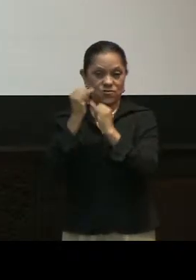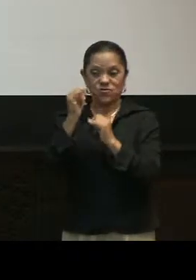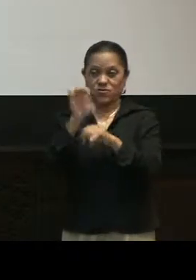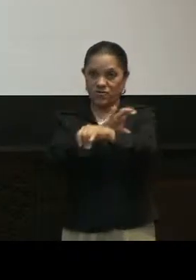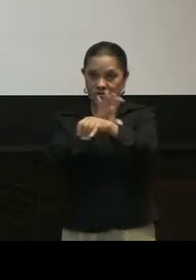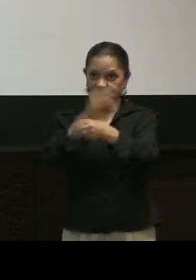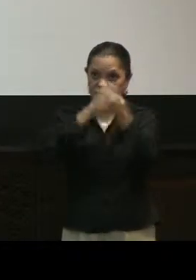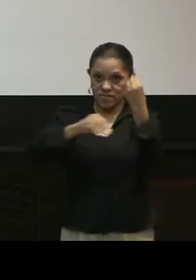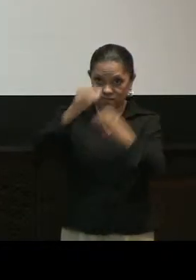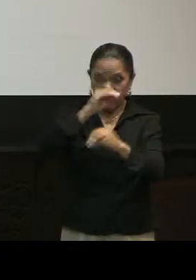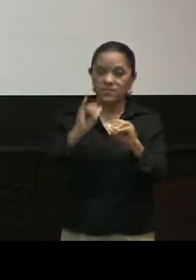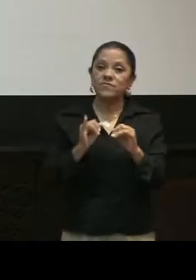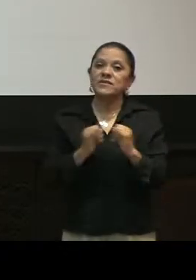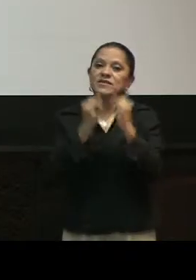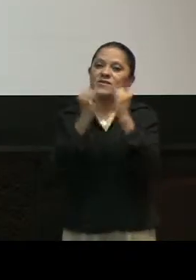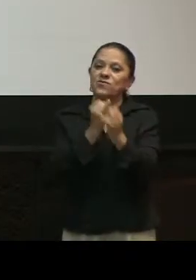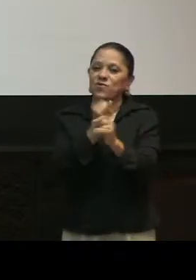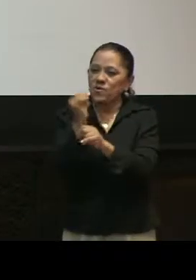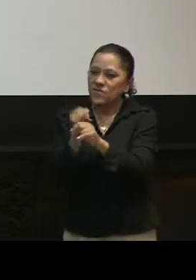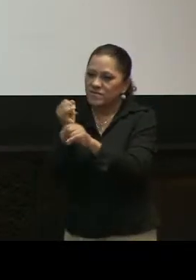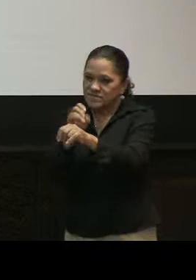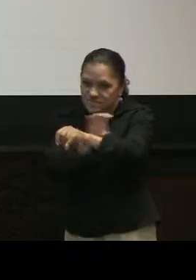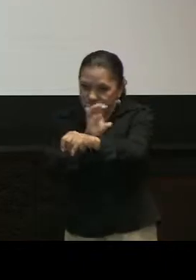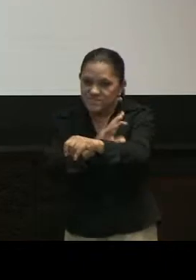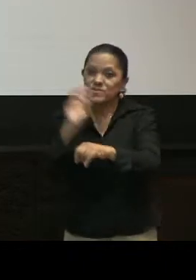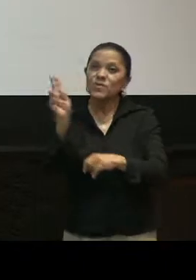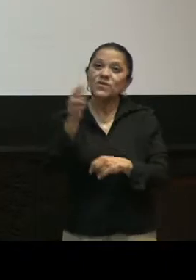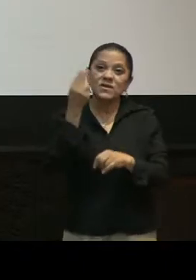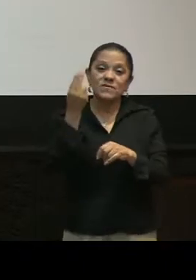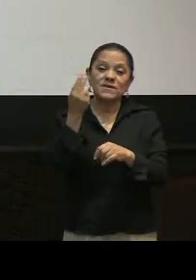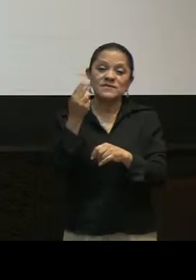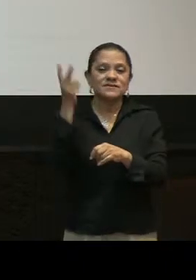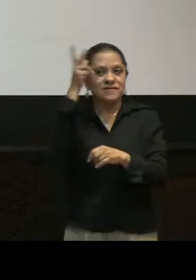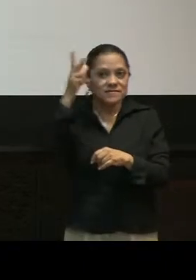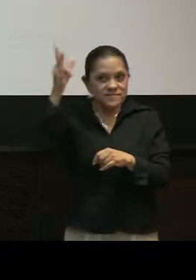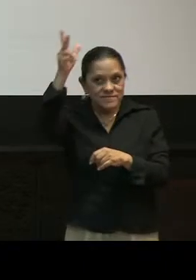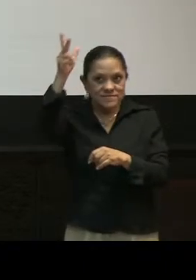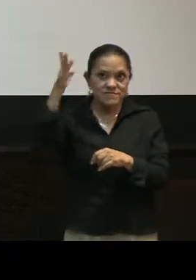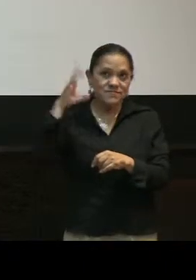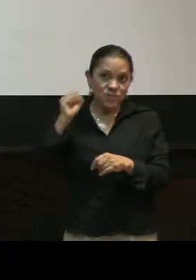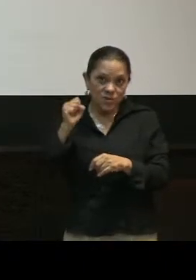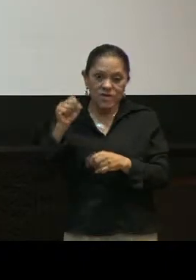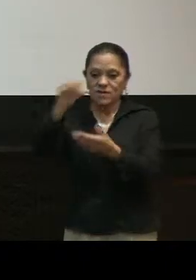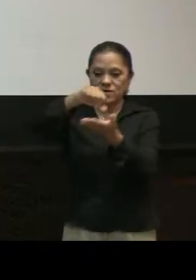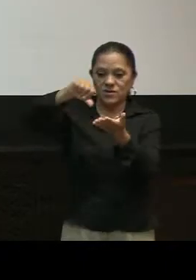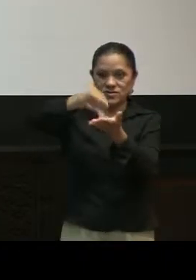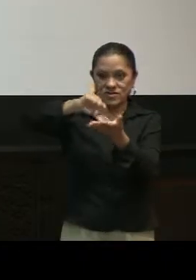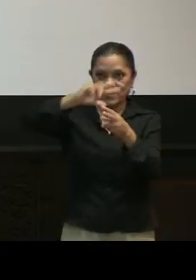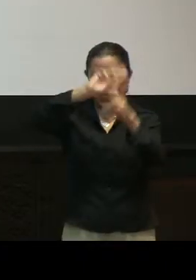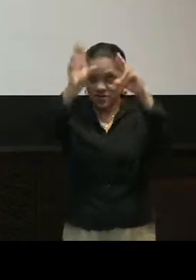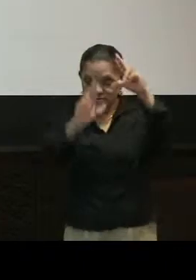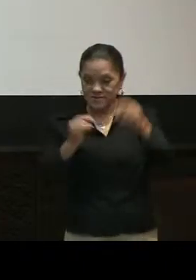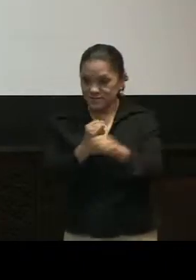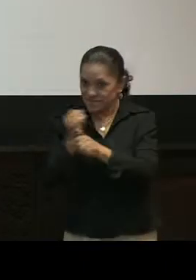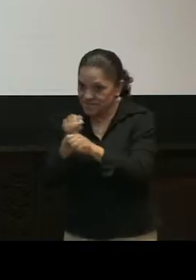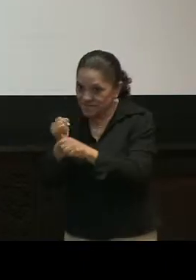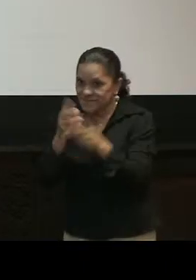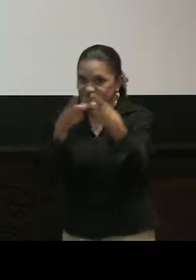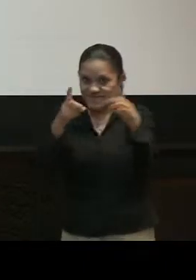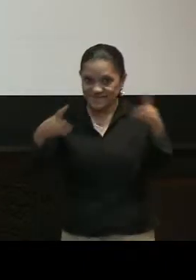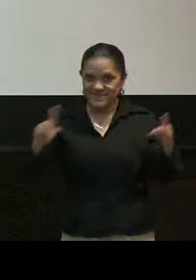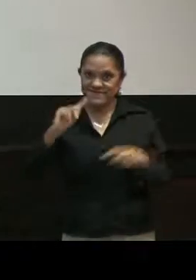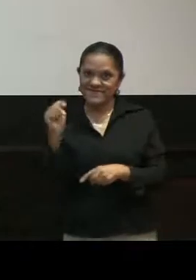el Instituto de Investigaciones Eléctricas, la Universidad Autónoma del Estado de Morelos, el Centro Nacional de Investigación y Desarrollo